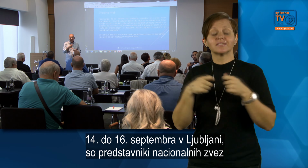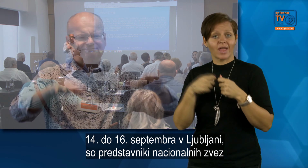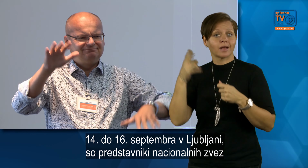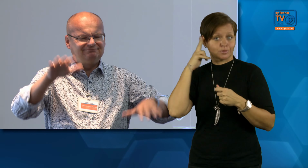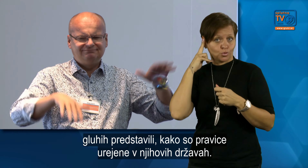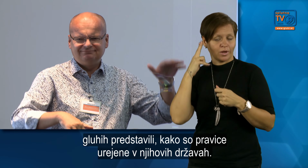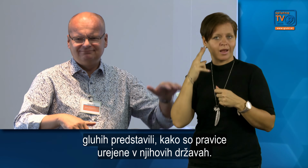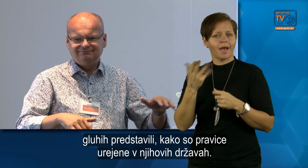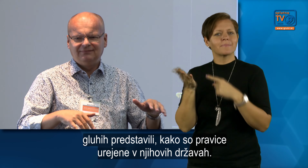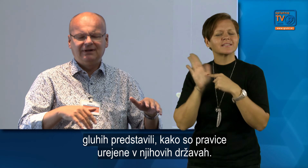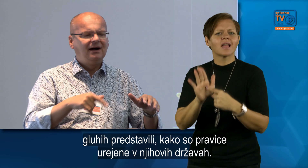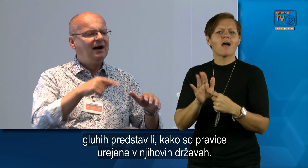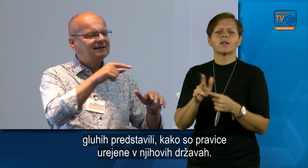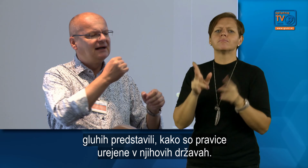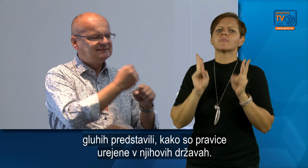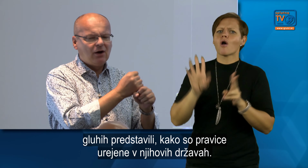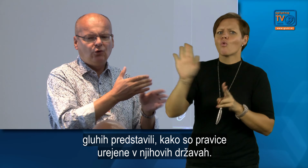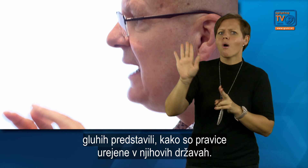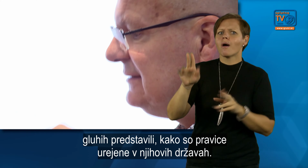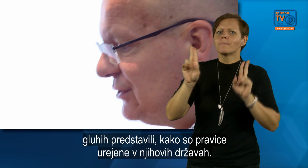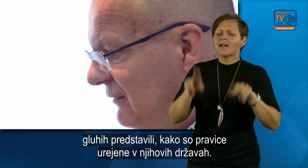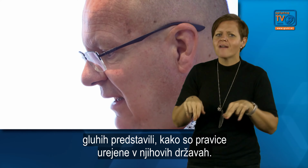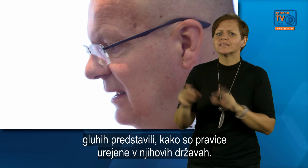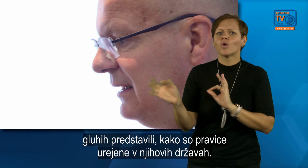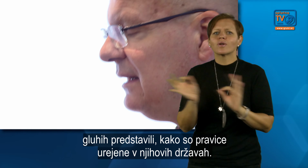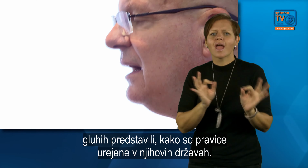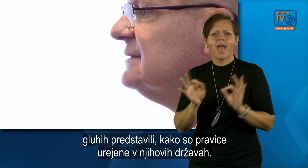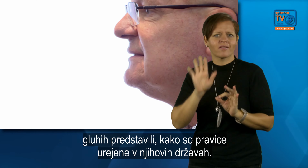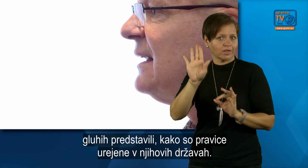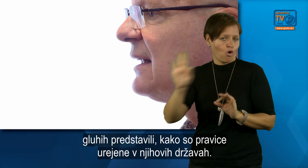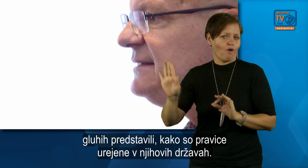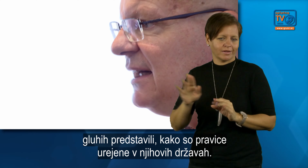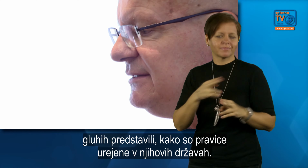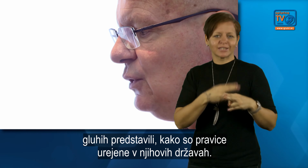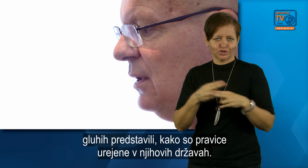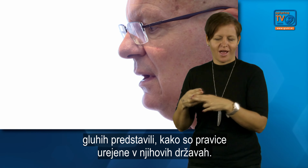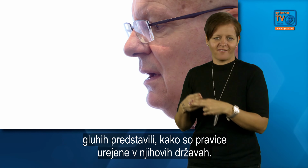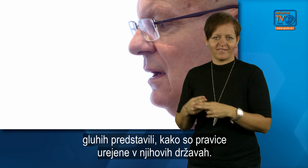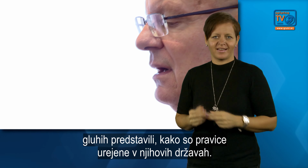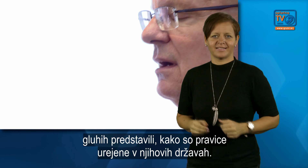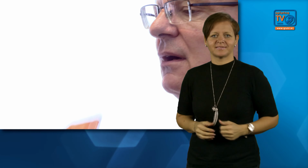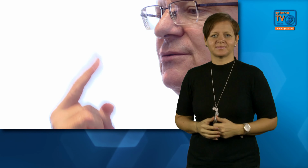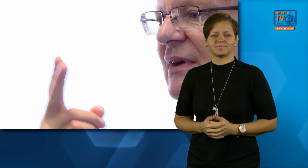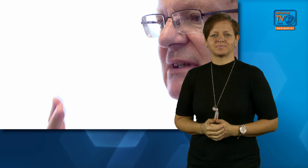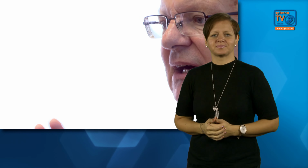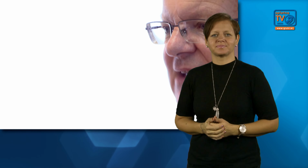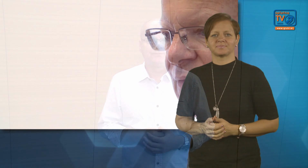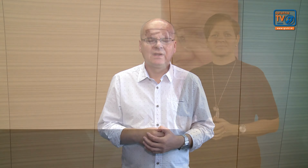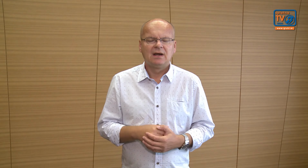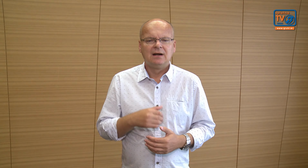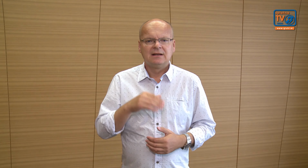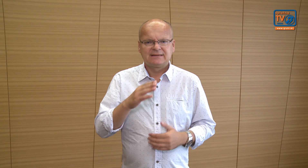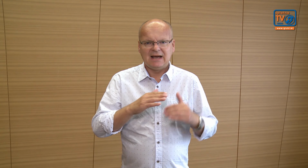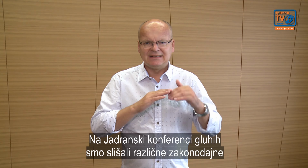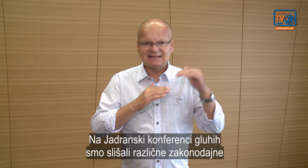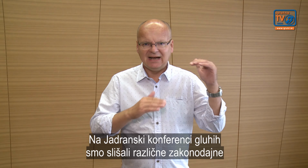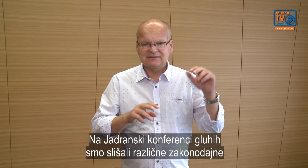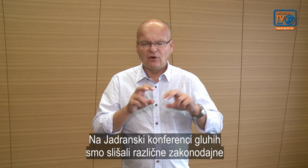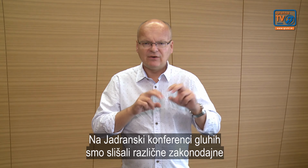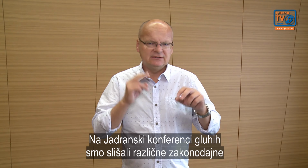predstavniki nacionalnih zvez gluhih predstavili, kako so pravice urejene v njihovih državah.